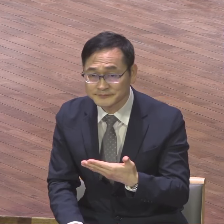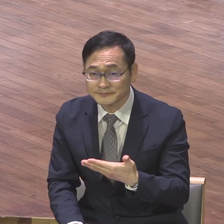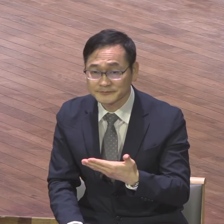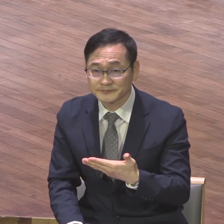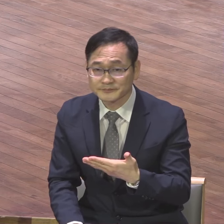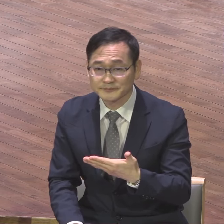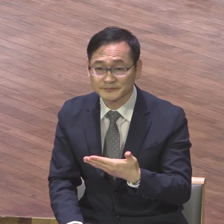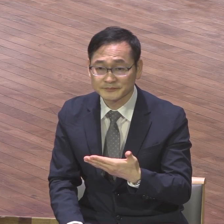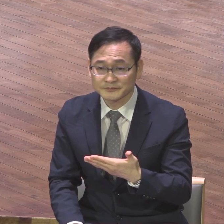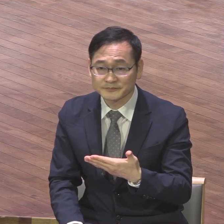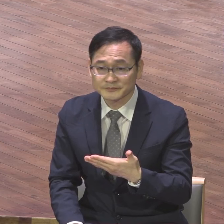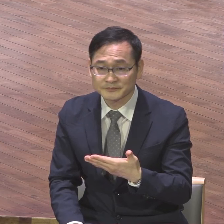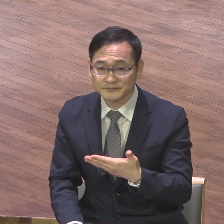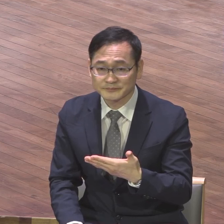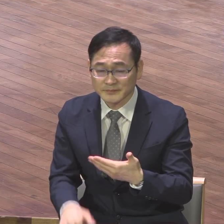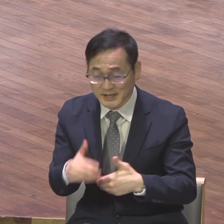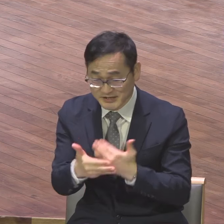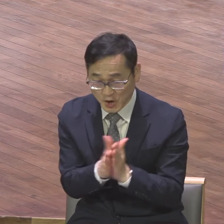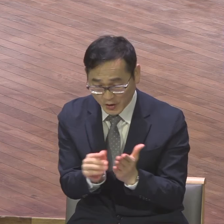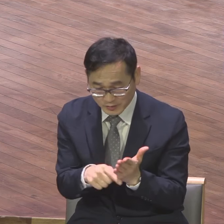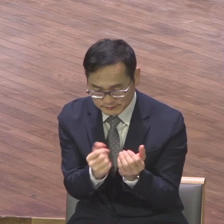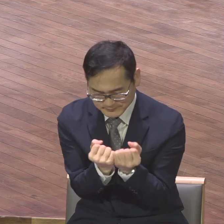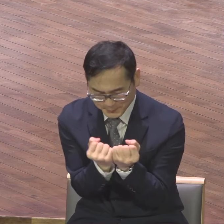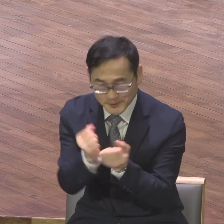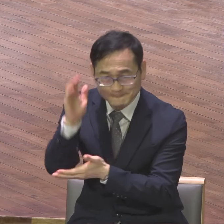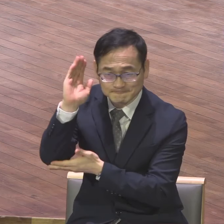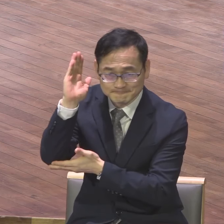있습니다. 제가 이 강의 설교를 하면서요,